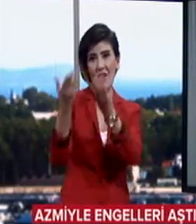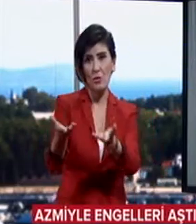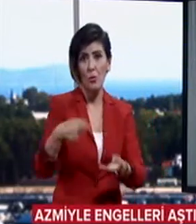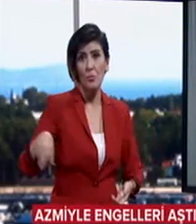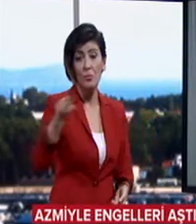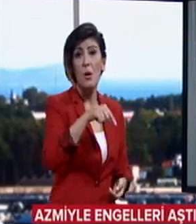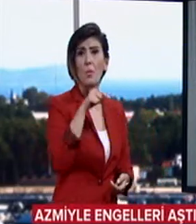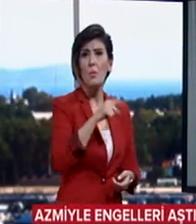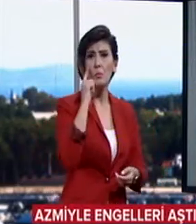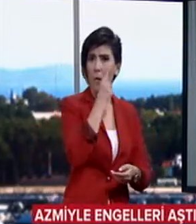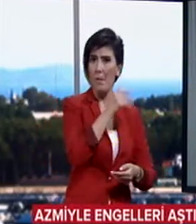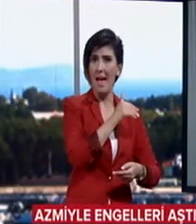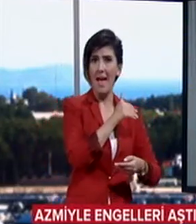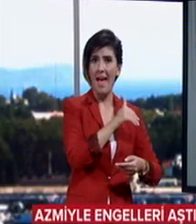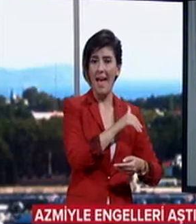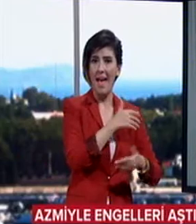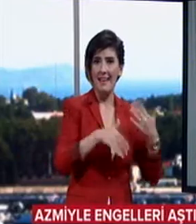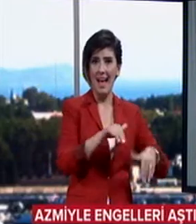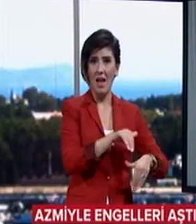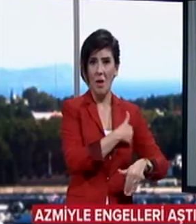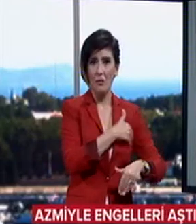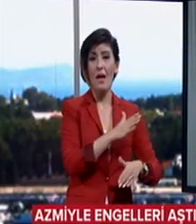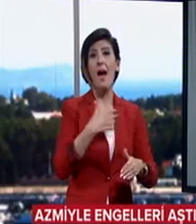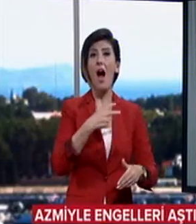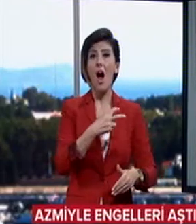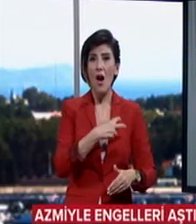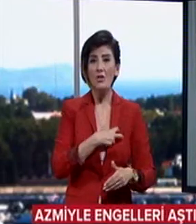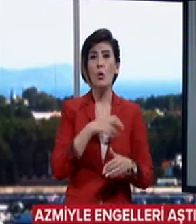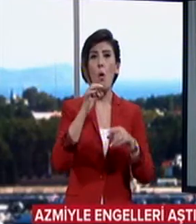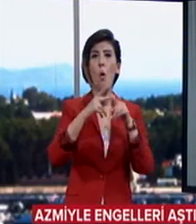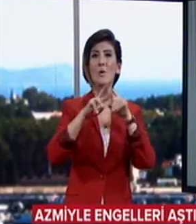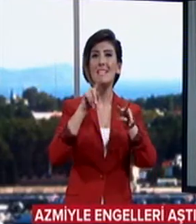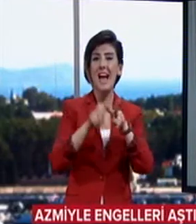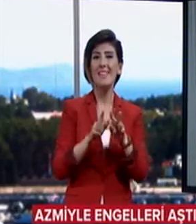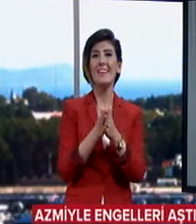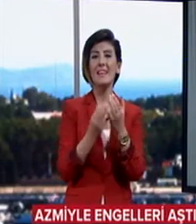engelli avukat aynı zamanda aşık ve ozanlarla ilgili bir kitap çıkarmaya hazırlanıyor.